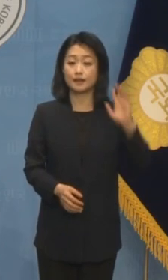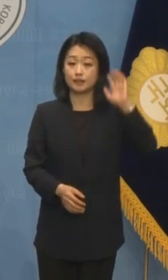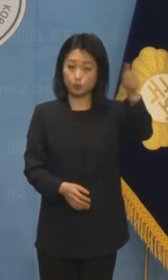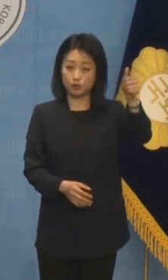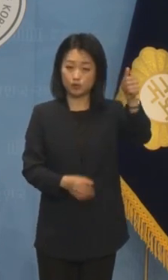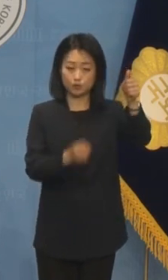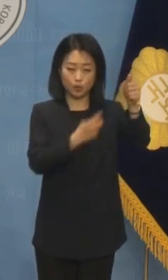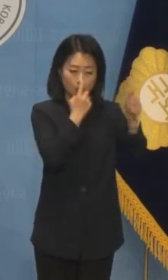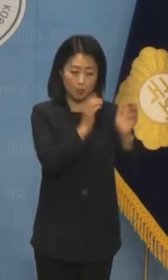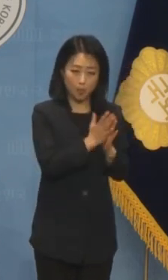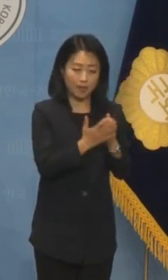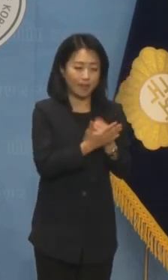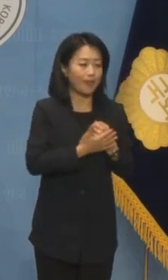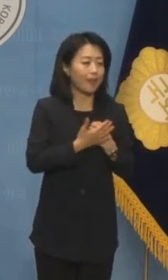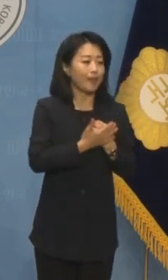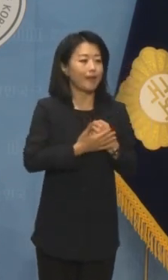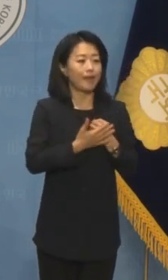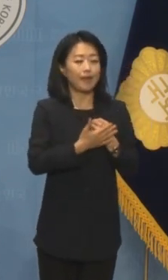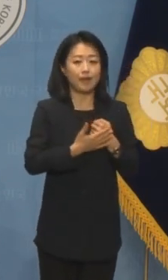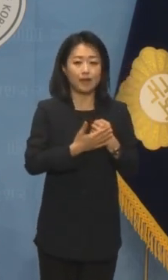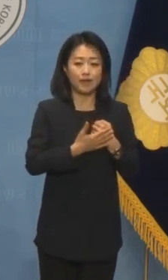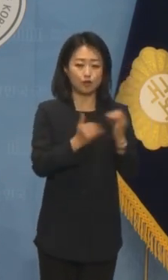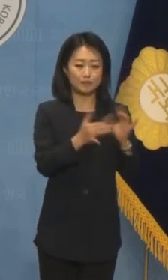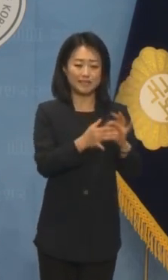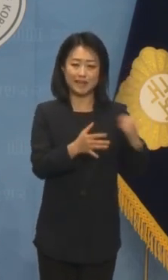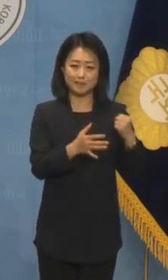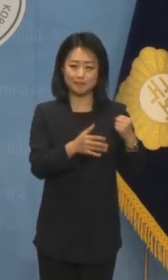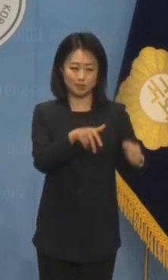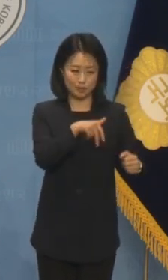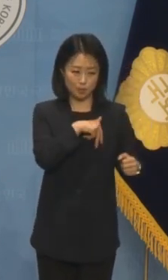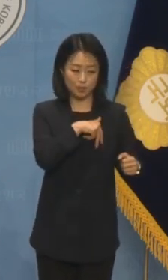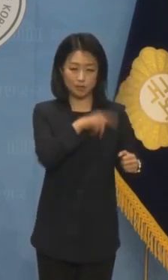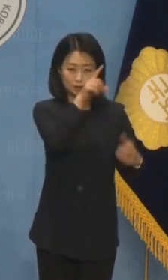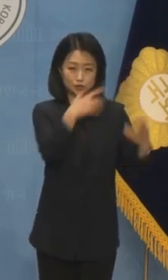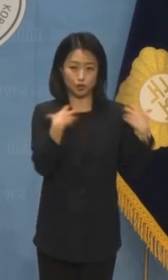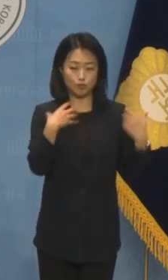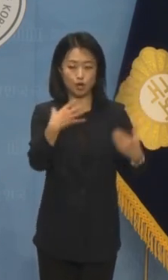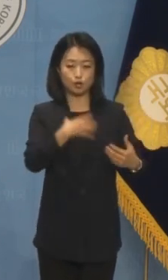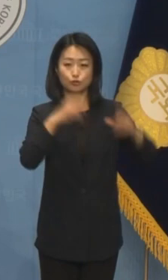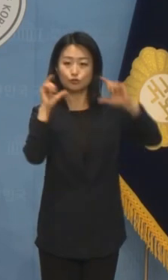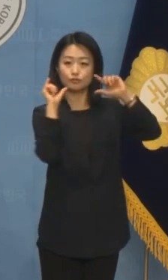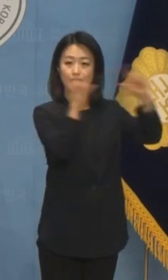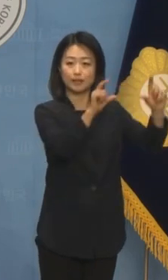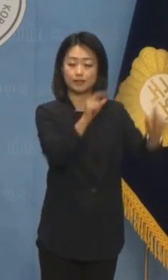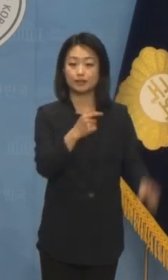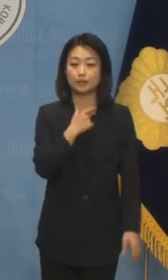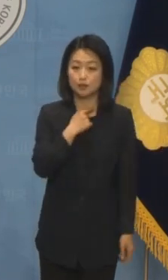대통령과 자신들의 기득권만 지키려는 국민의힘과 정부를 강력하게 규탄합니다.